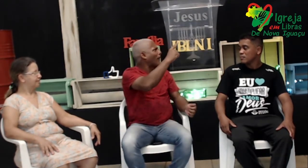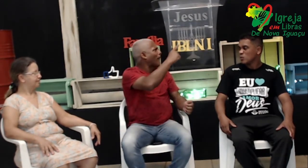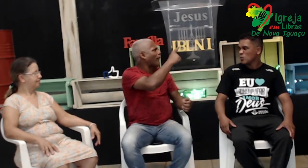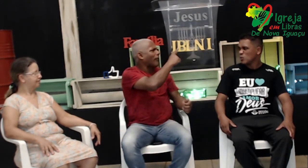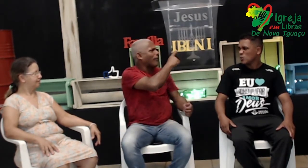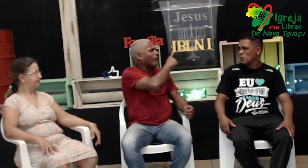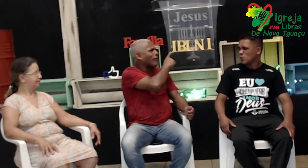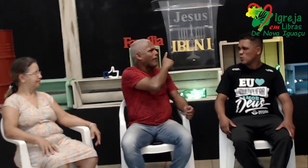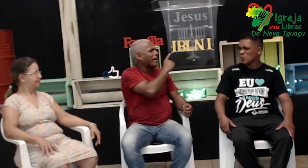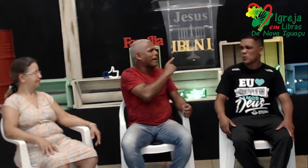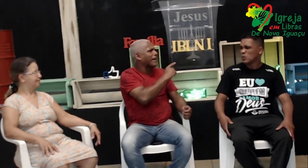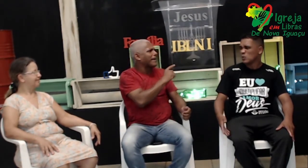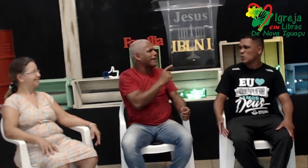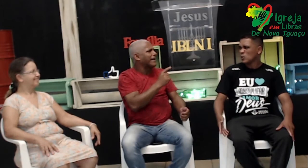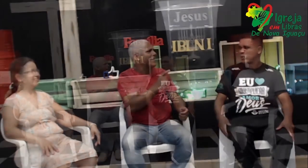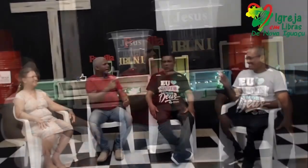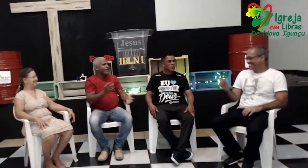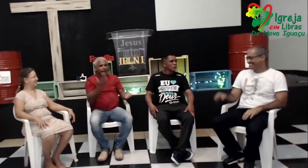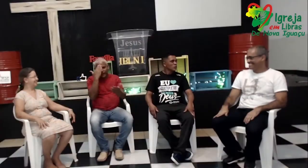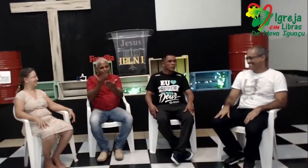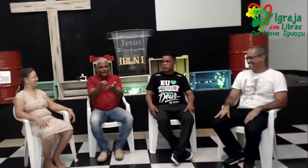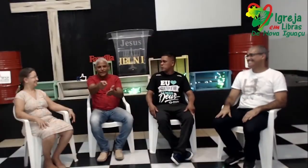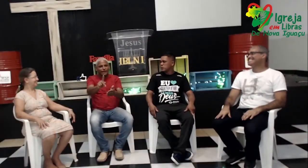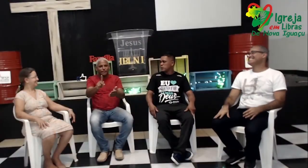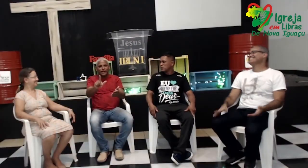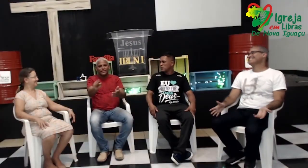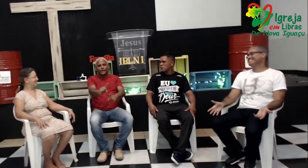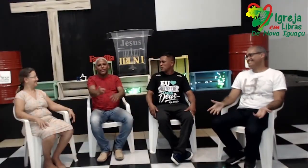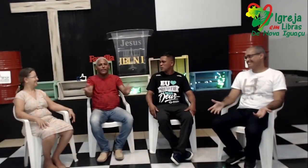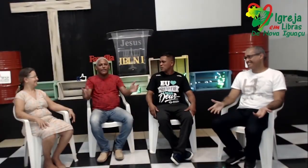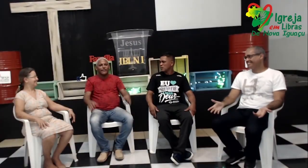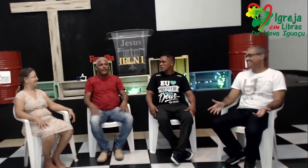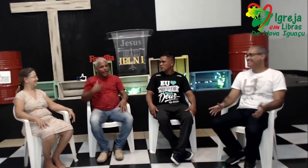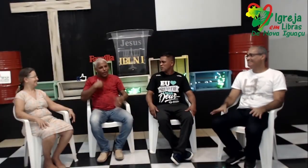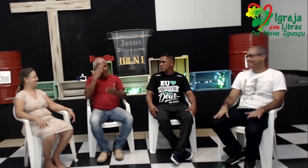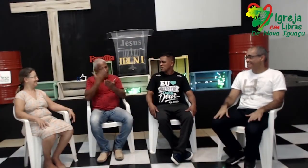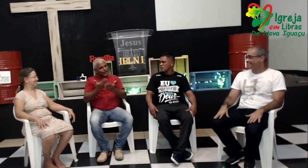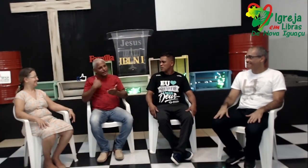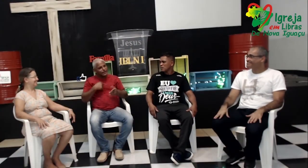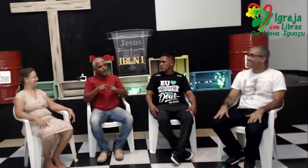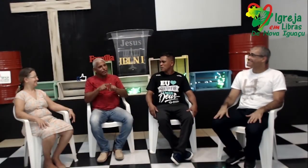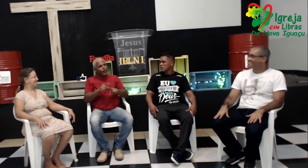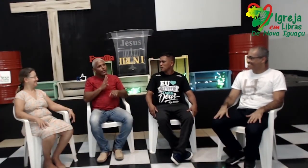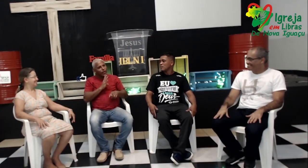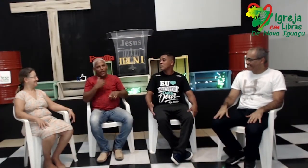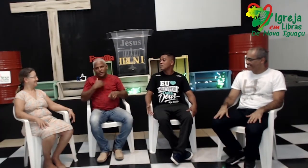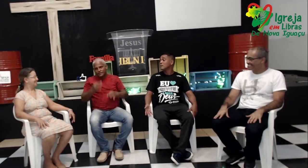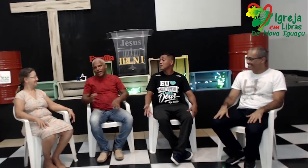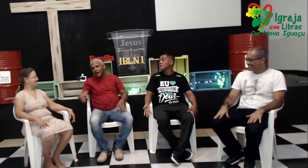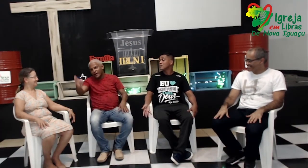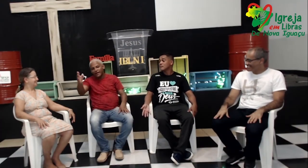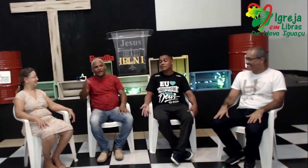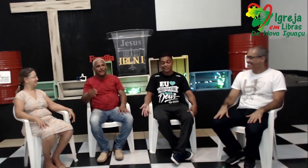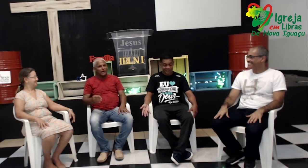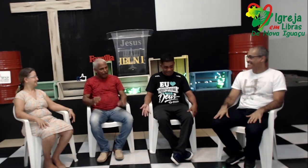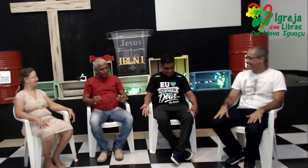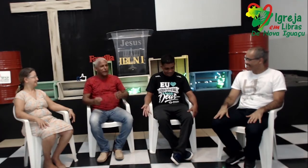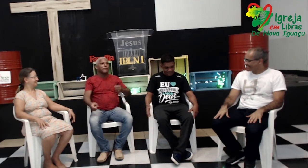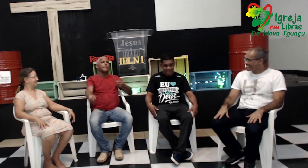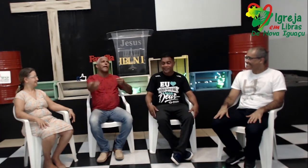mandou a gente dar uma volta enorme, né? Aí eu falei para ele, não acredita no GPS, eu sei melhor o caminho.